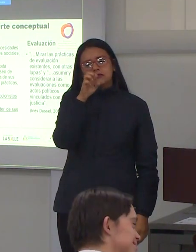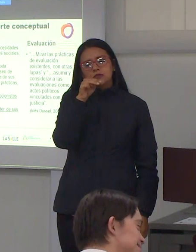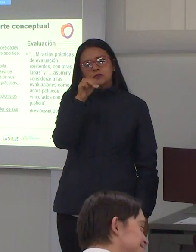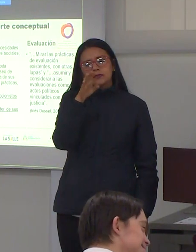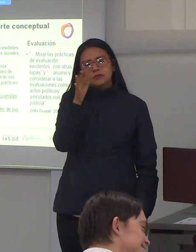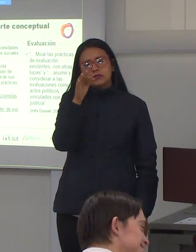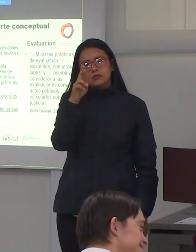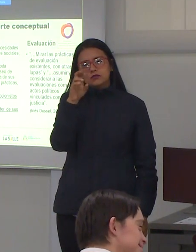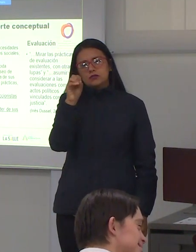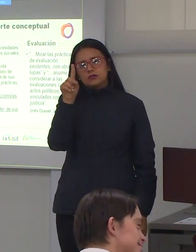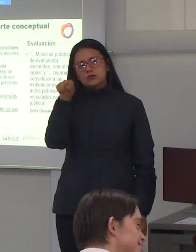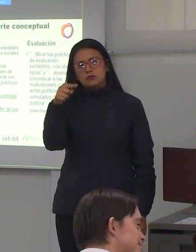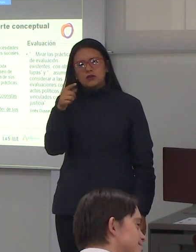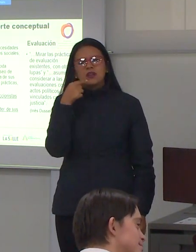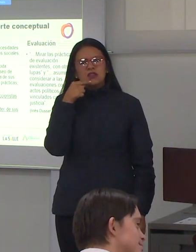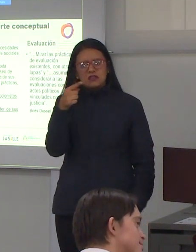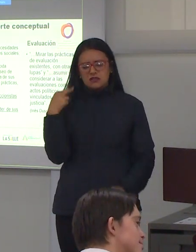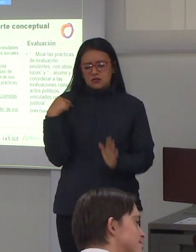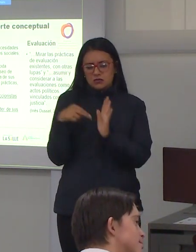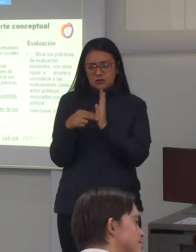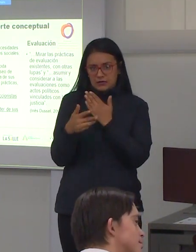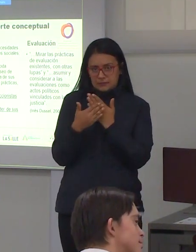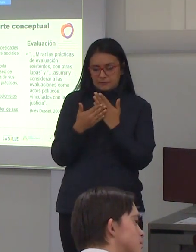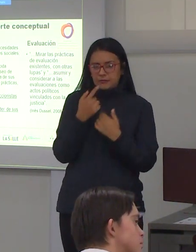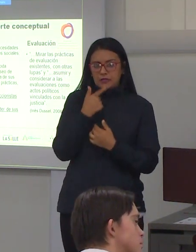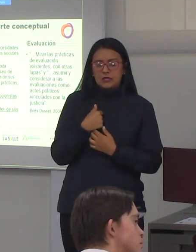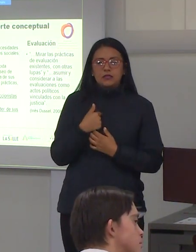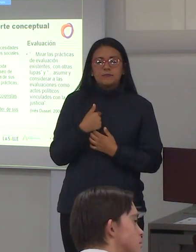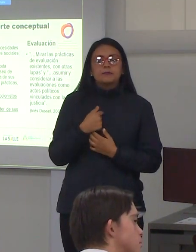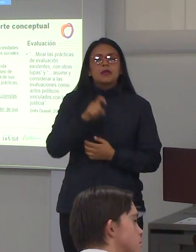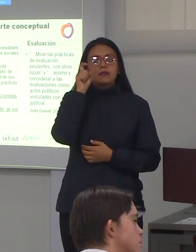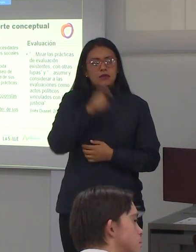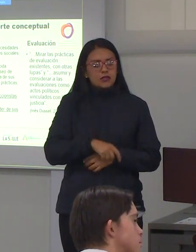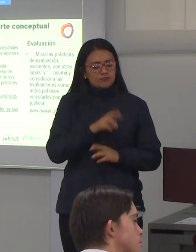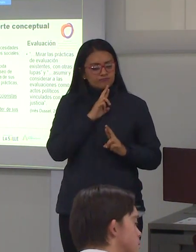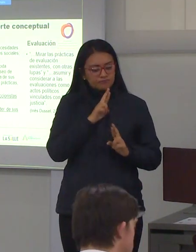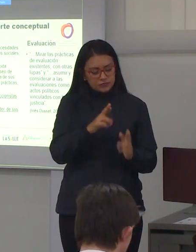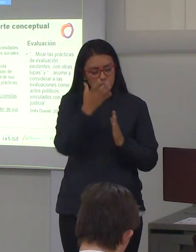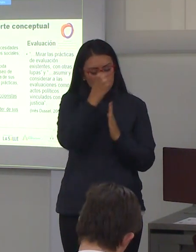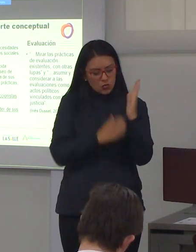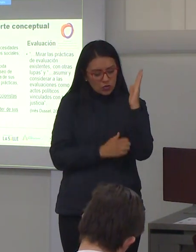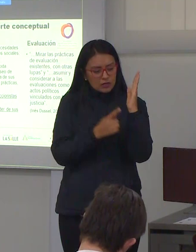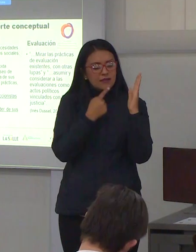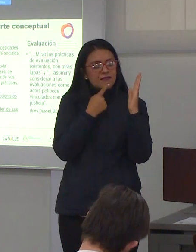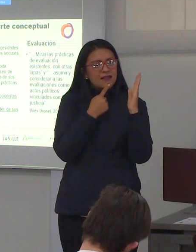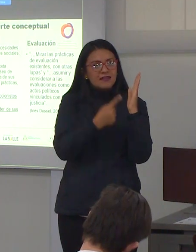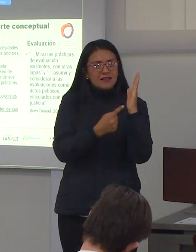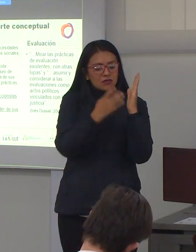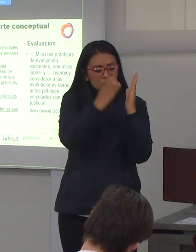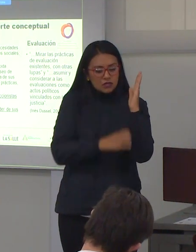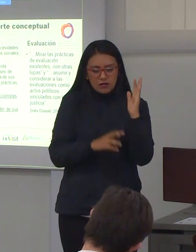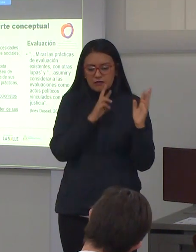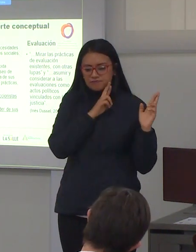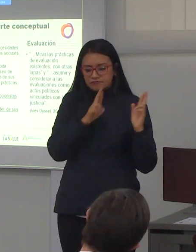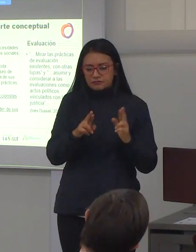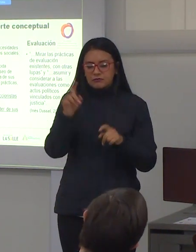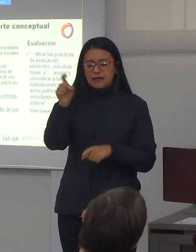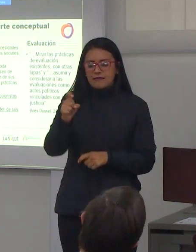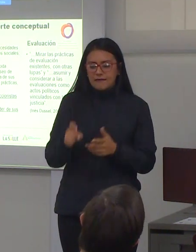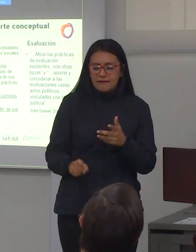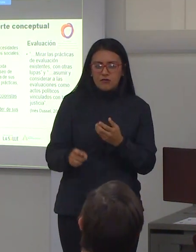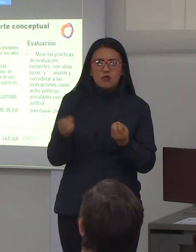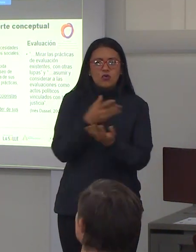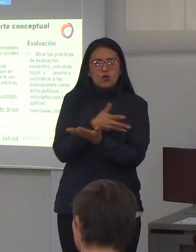en los cuales nos dicen primero que hay que responder, un currículo responde a las necesidades y a las